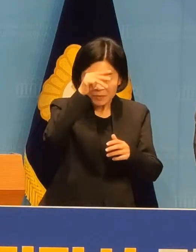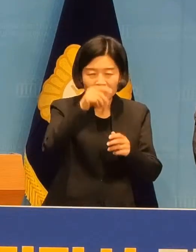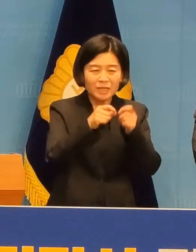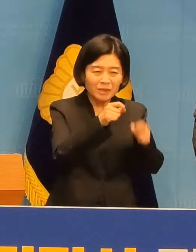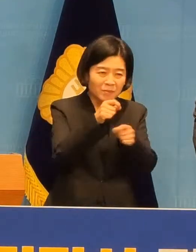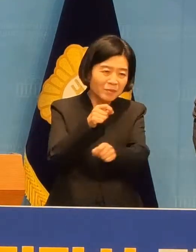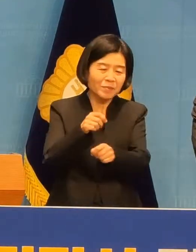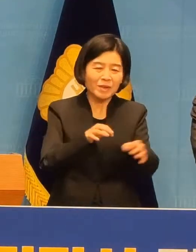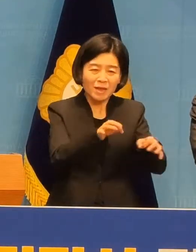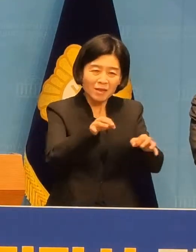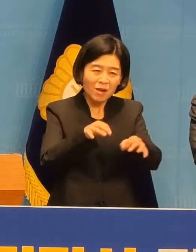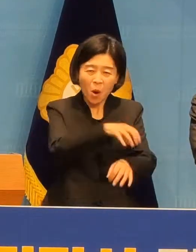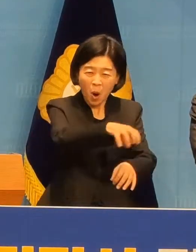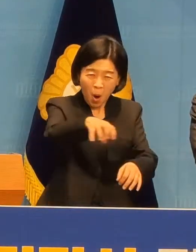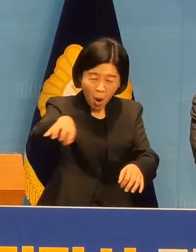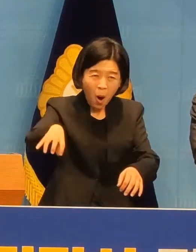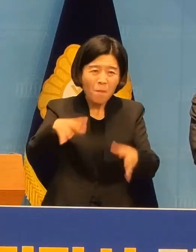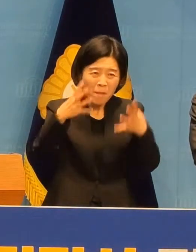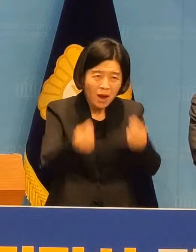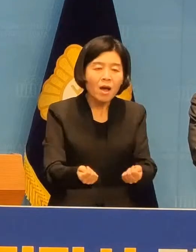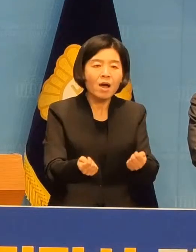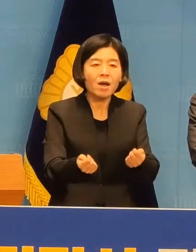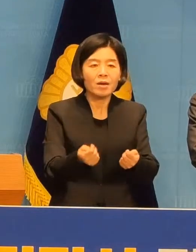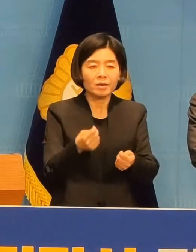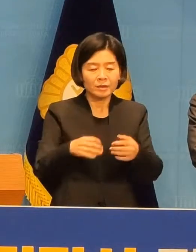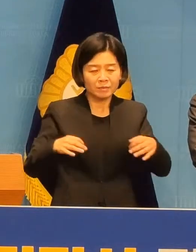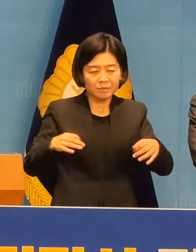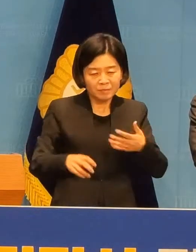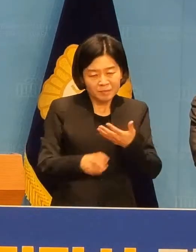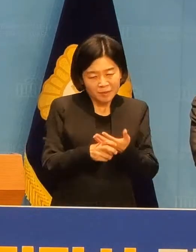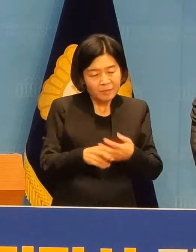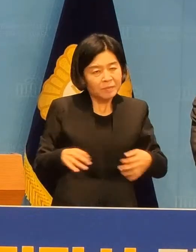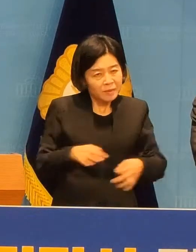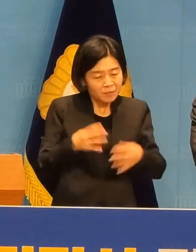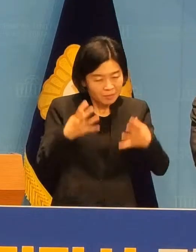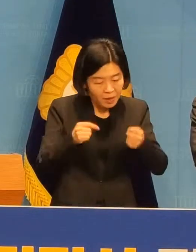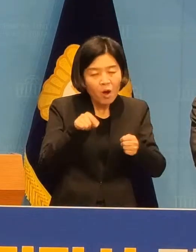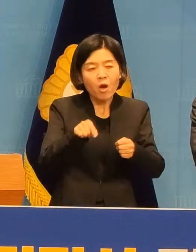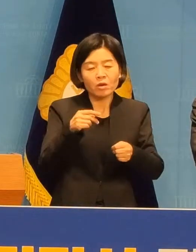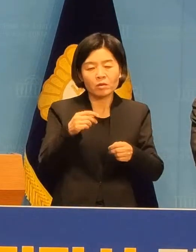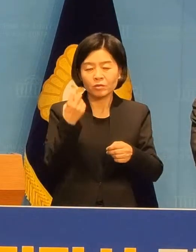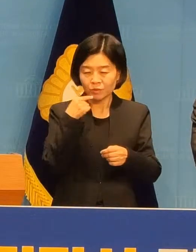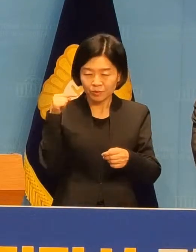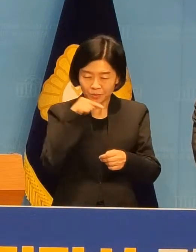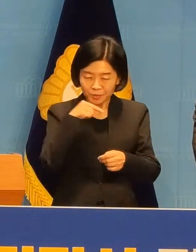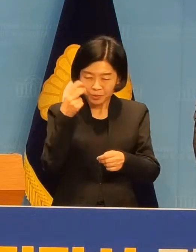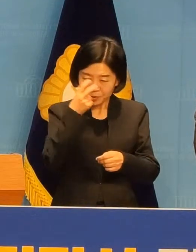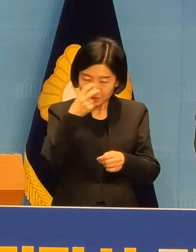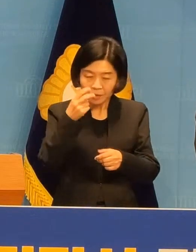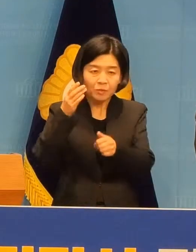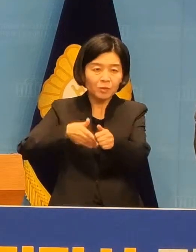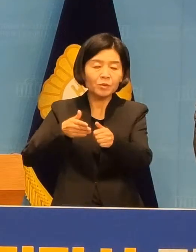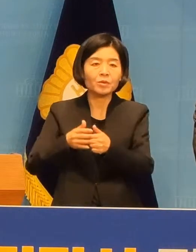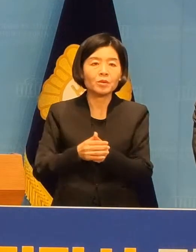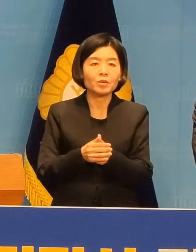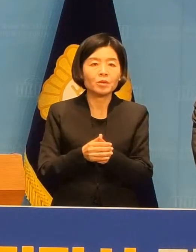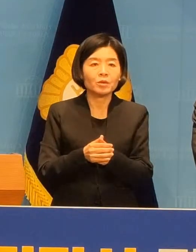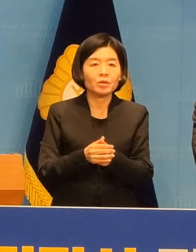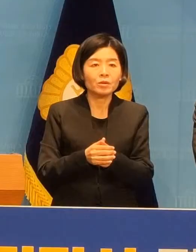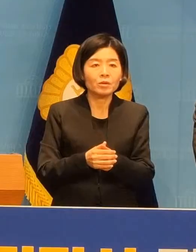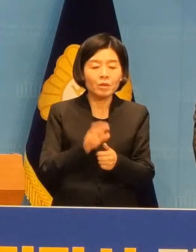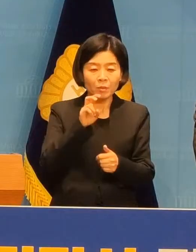철저한 조사를 촉구했습니다. 굽네치킨의 상품권 수수료 전가 및 자녀 일감 몰아주기 의혹,